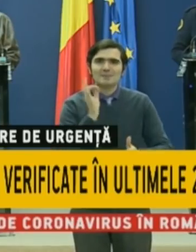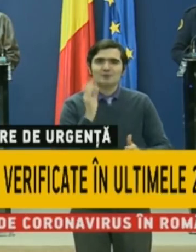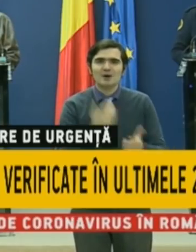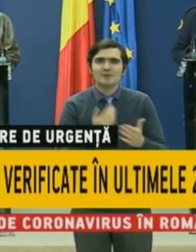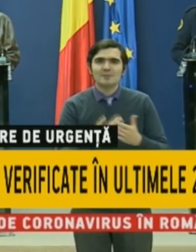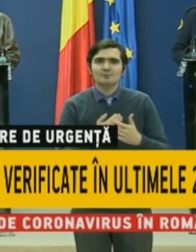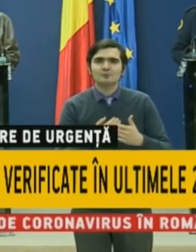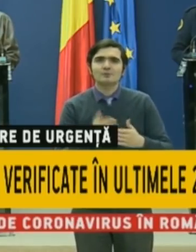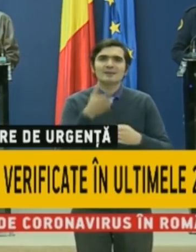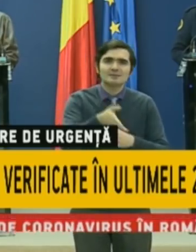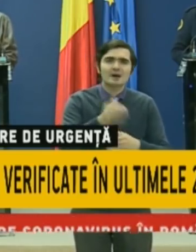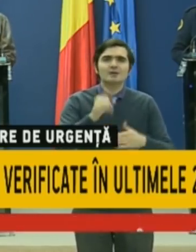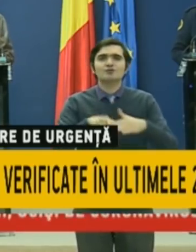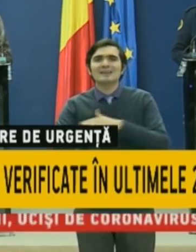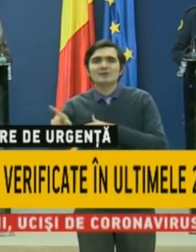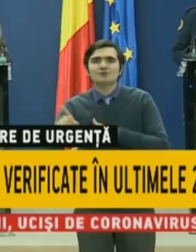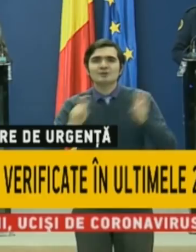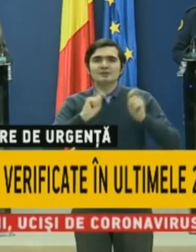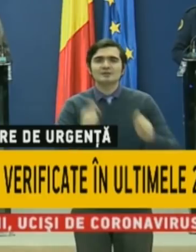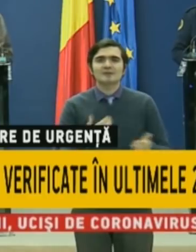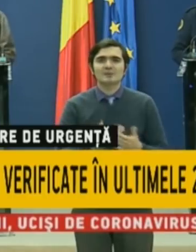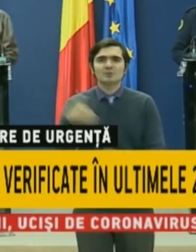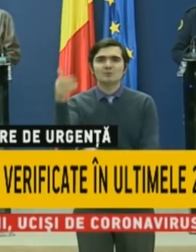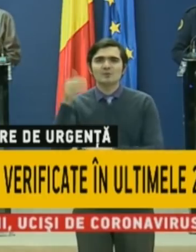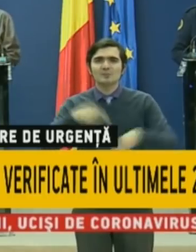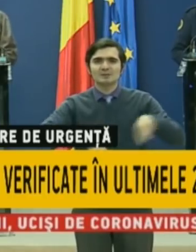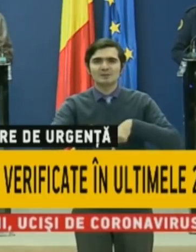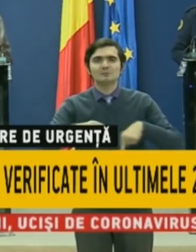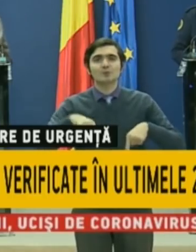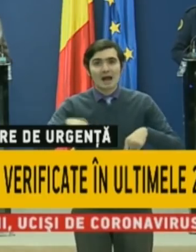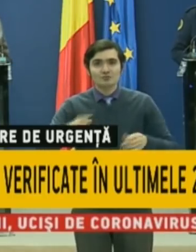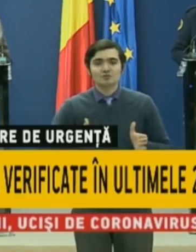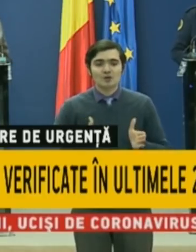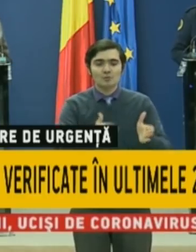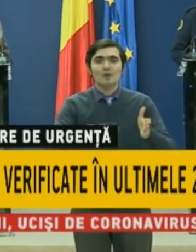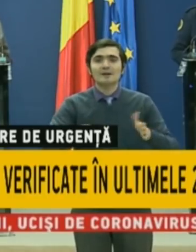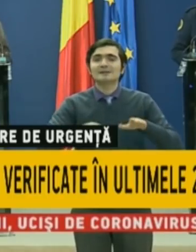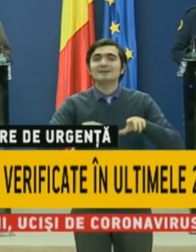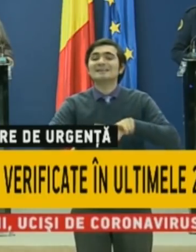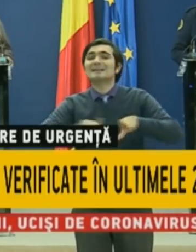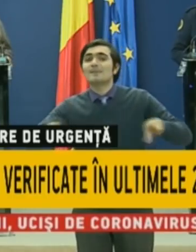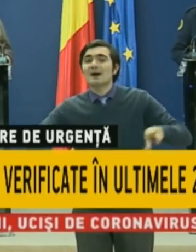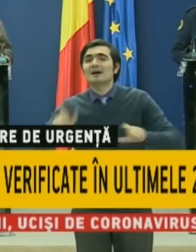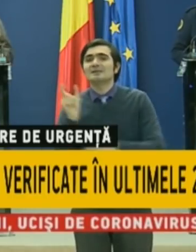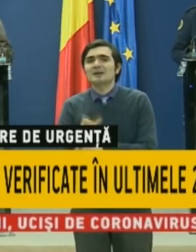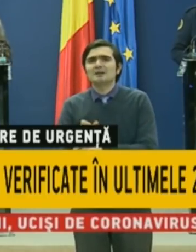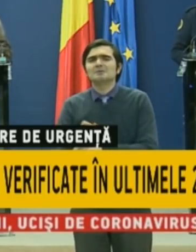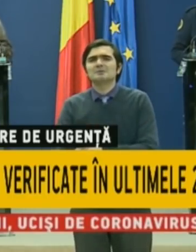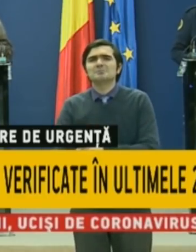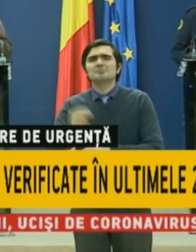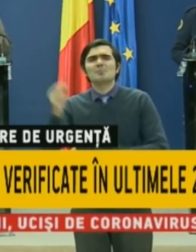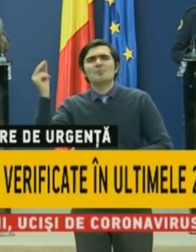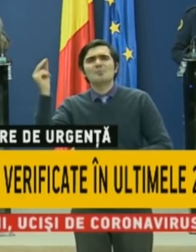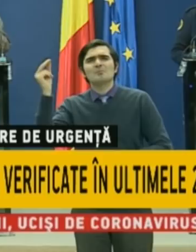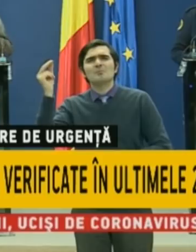și ieșire din țară pentru transportatori. Sunt culoare separate de cele care reprezintă fluxul obișnuit de